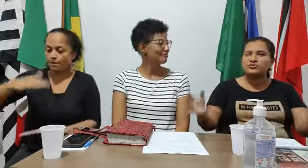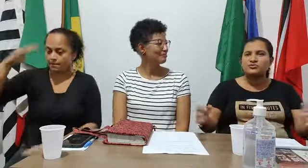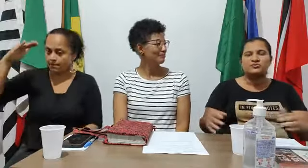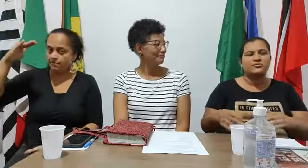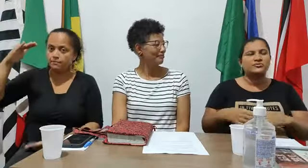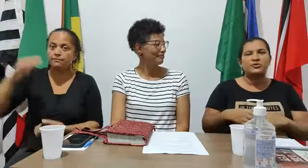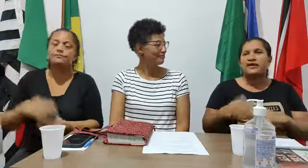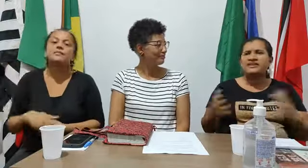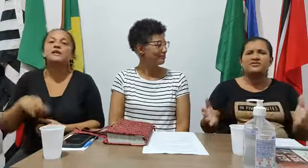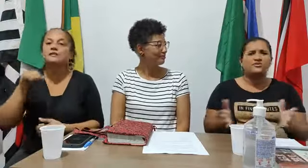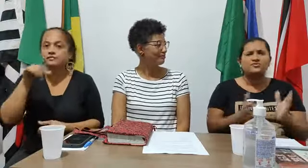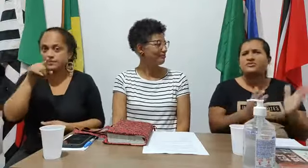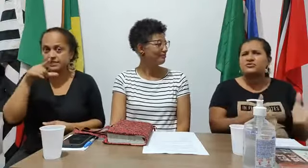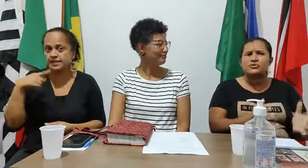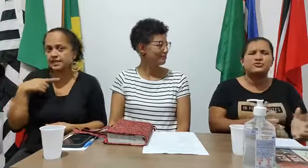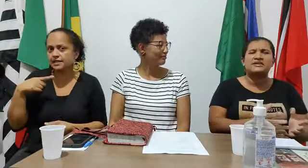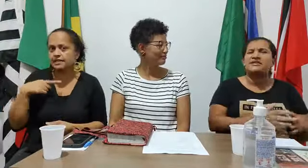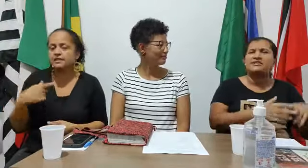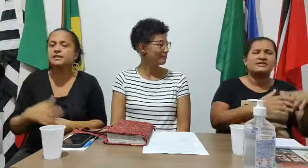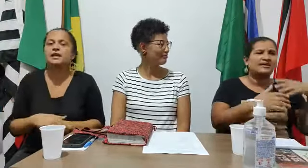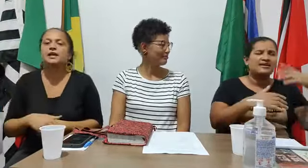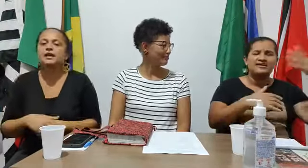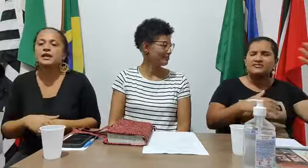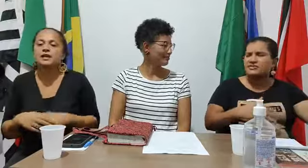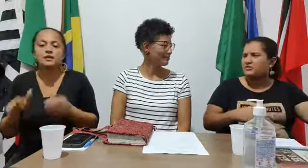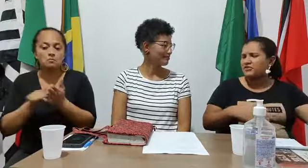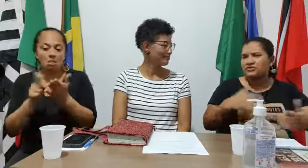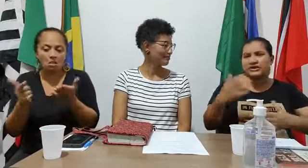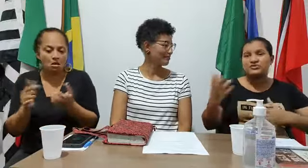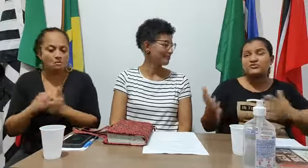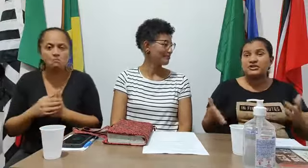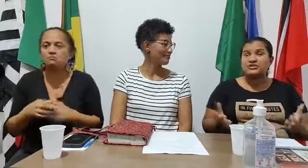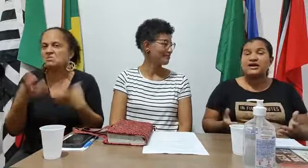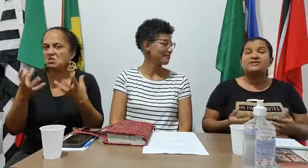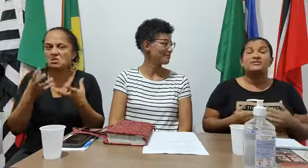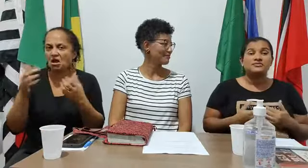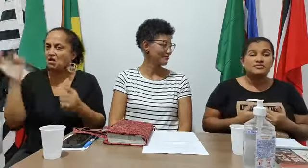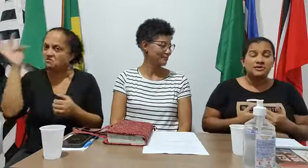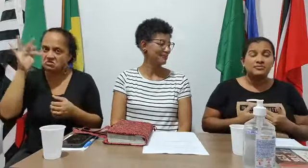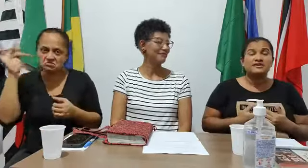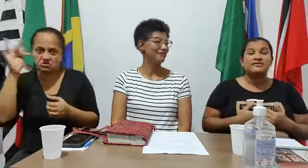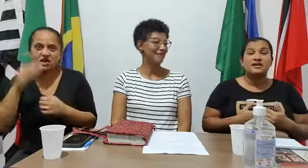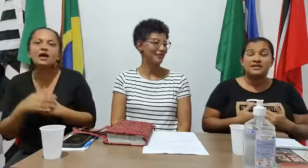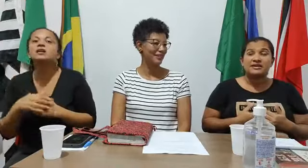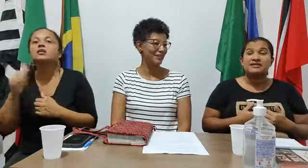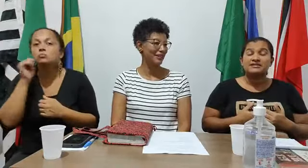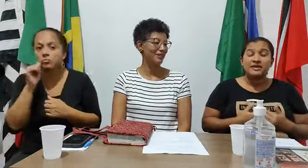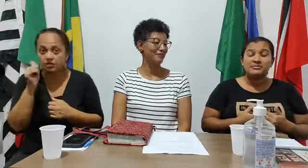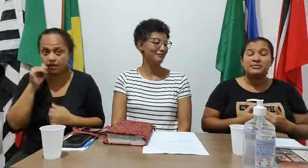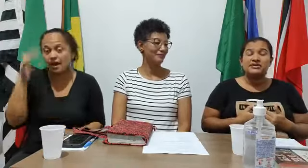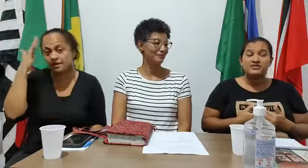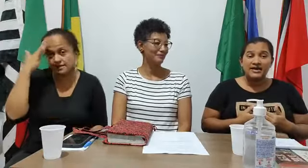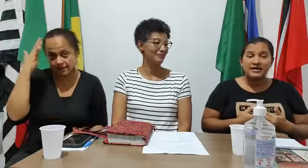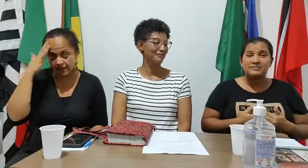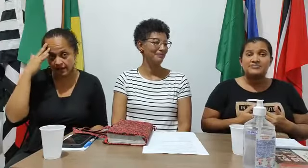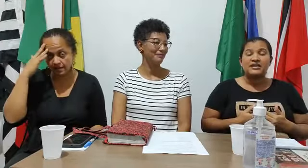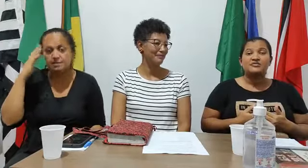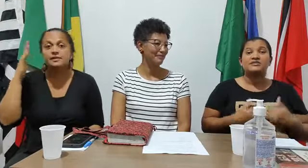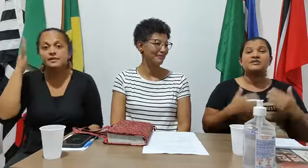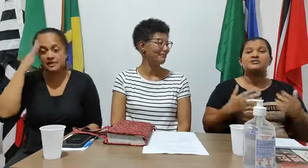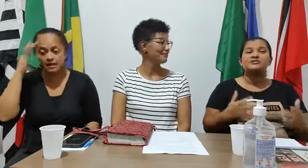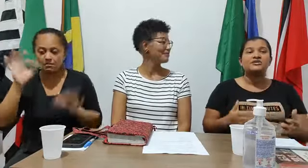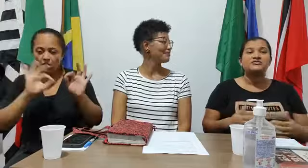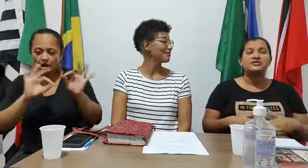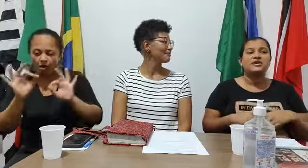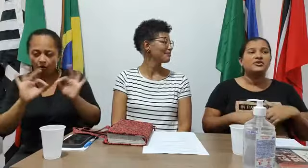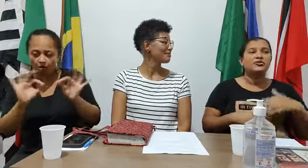futuros com o teu marido, ou se você é solteira e quer fazer uma faculdade ou viajar, então a mulher sábia é aquela que sabe planejar. Você